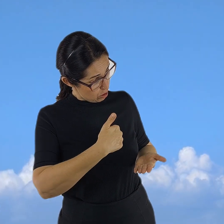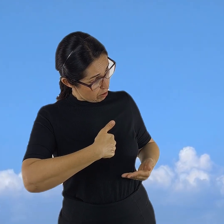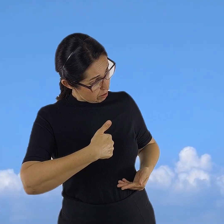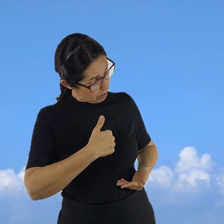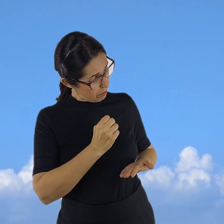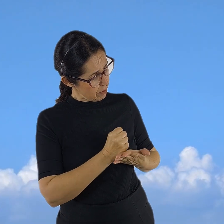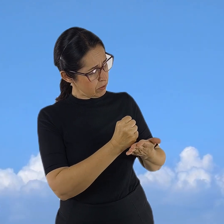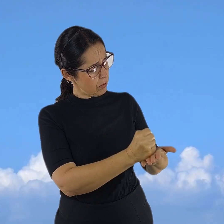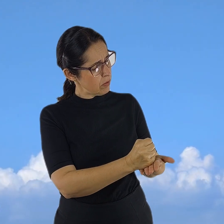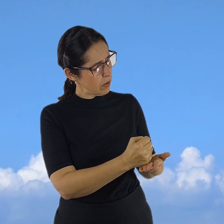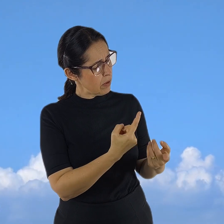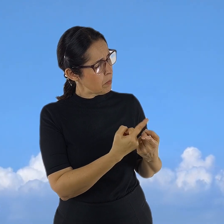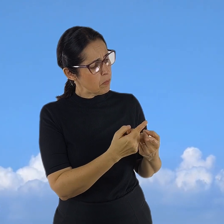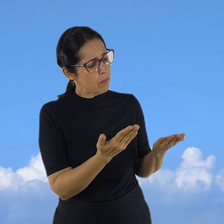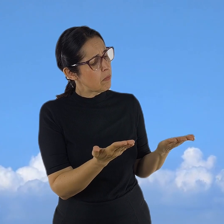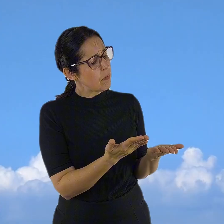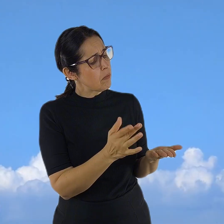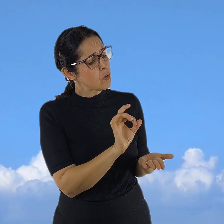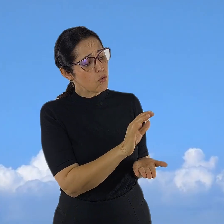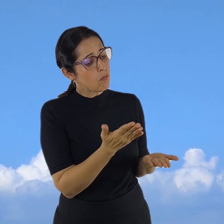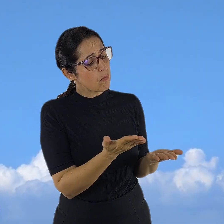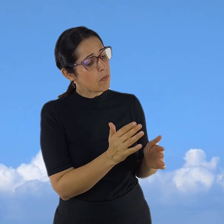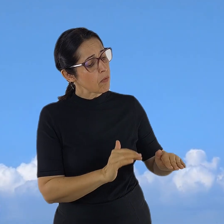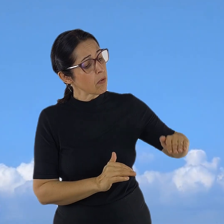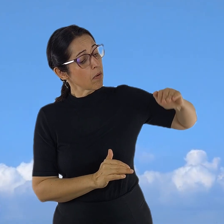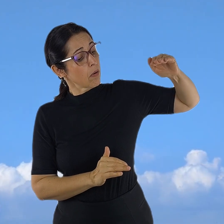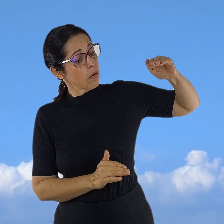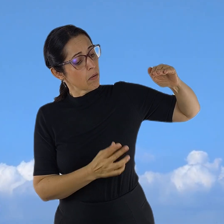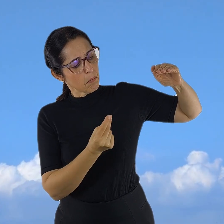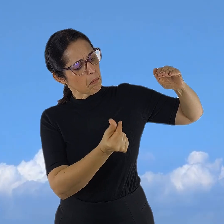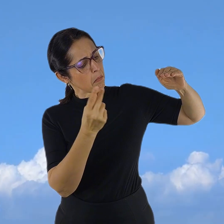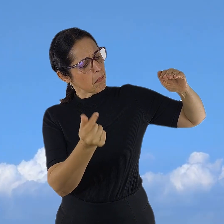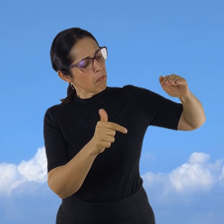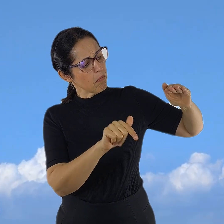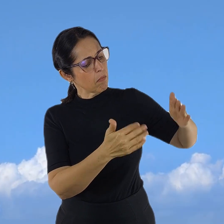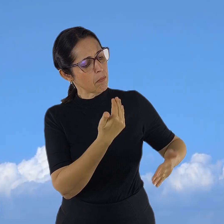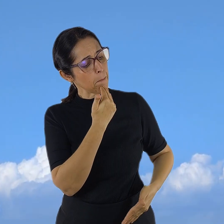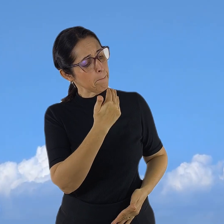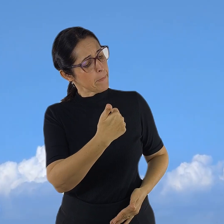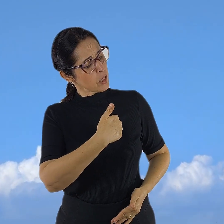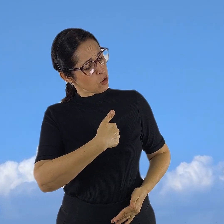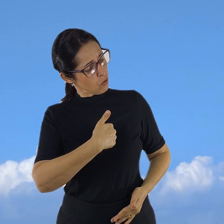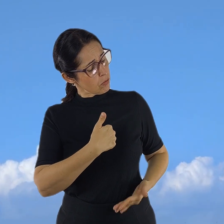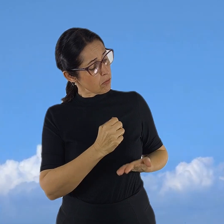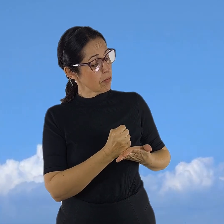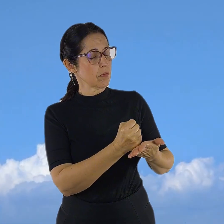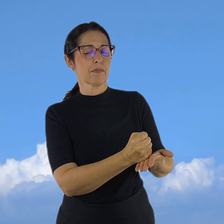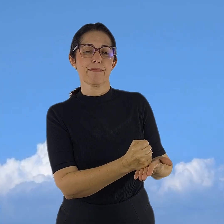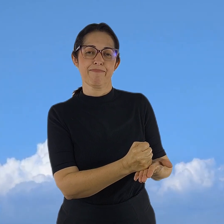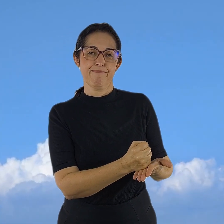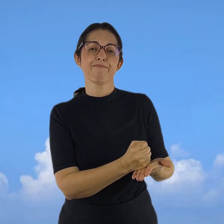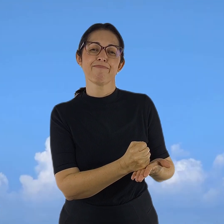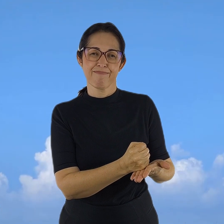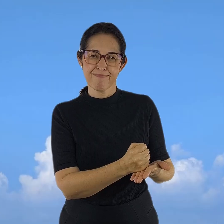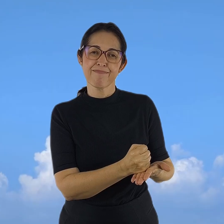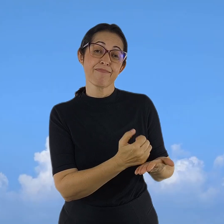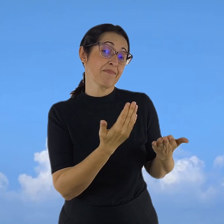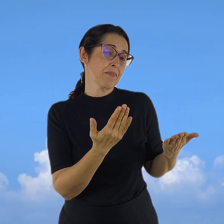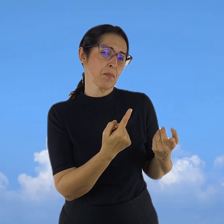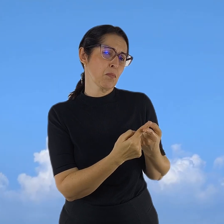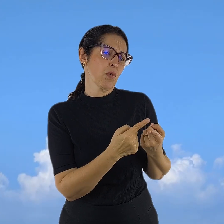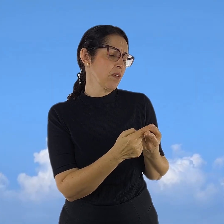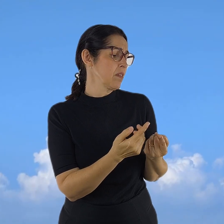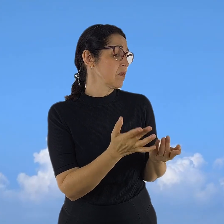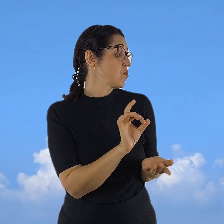Se desde menino ele tem esse comportamento, porque só agora quando ele é adulto, já é um adulto, que você não consegue mais controlar a situação, você vem buscar a